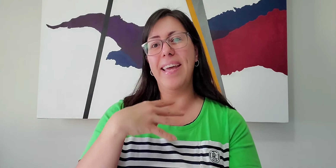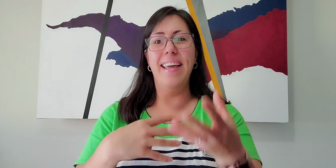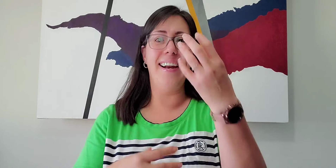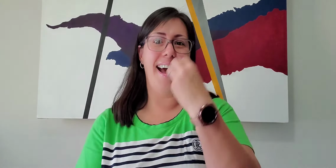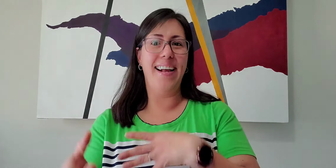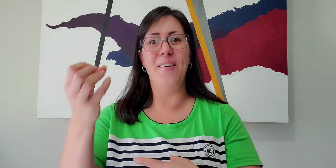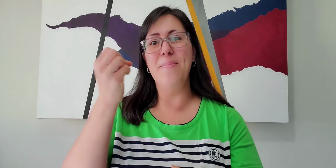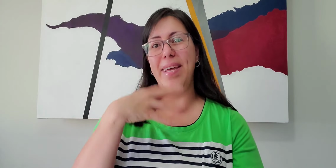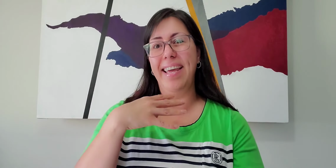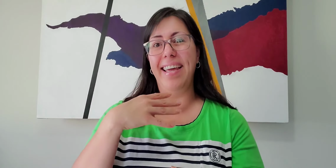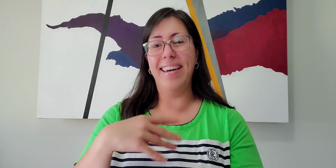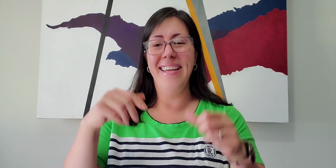a comer